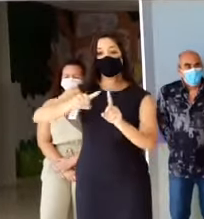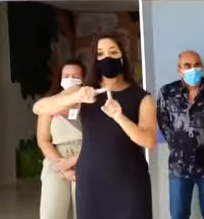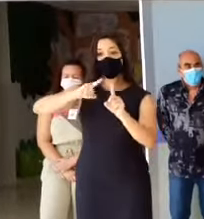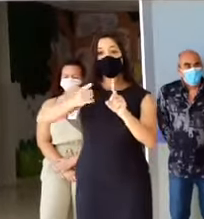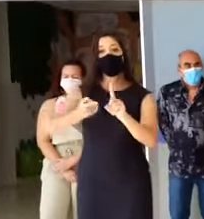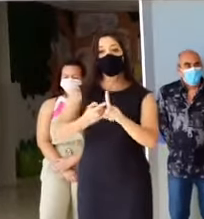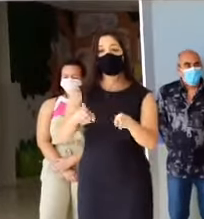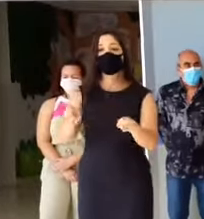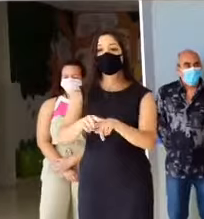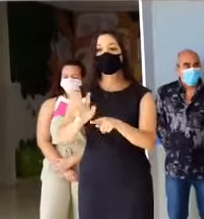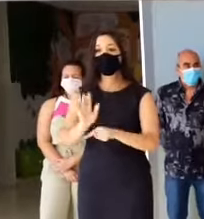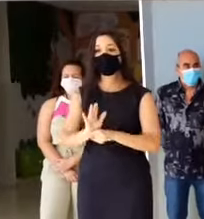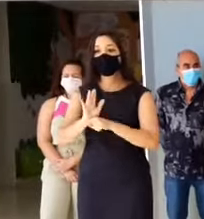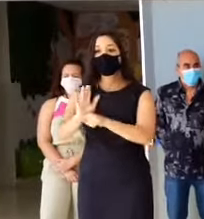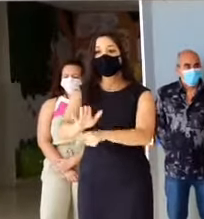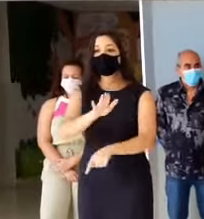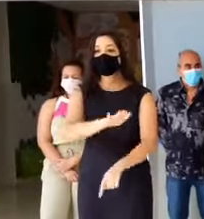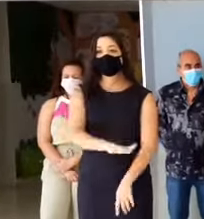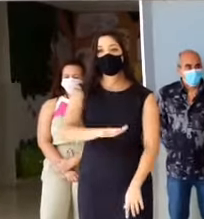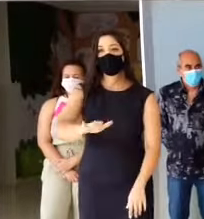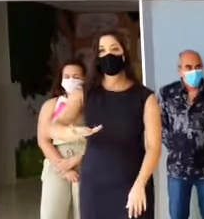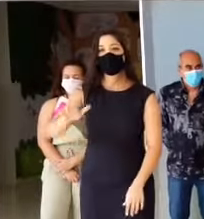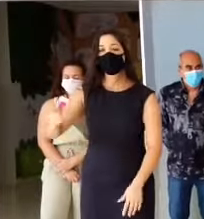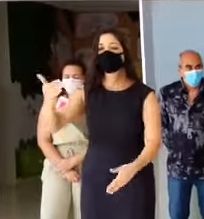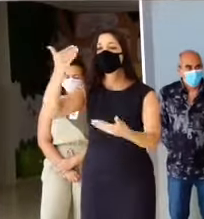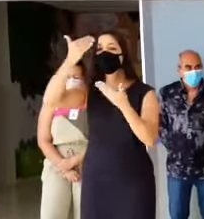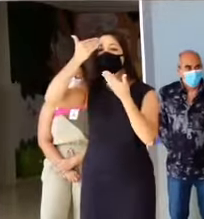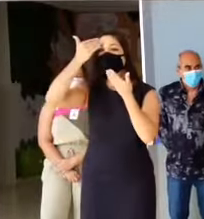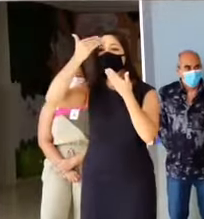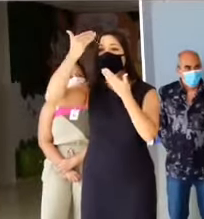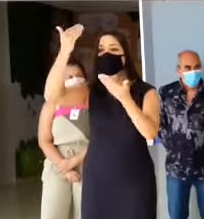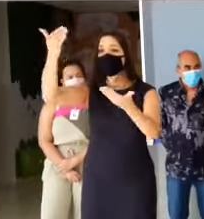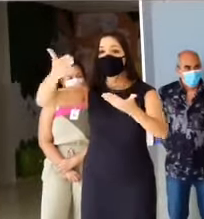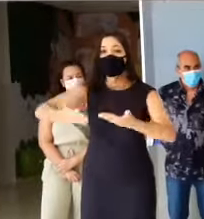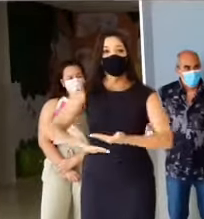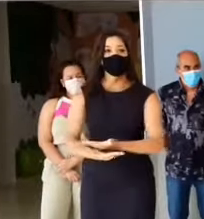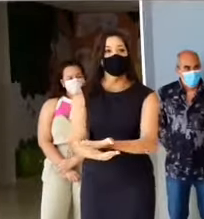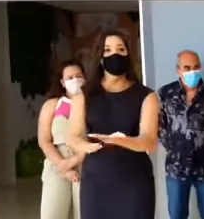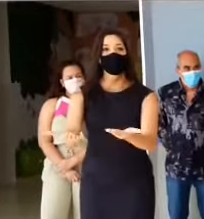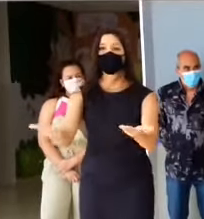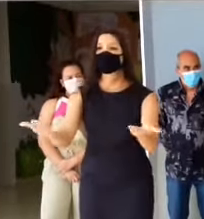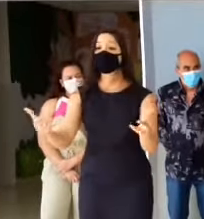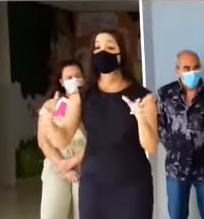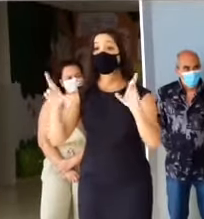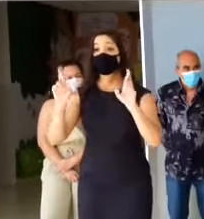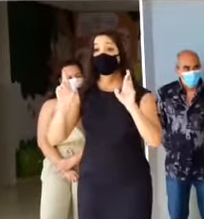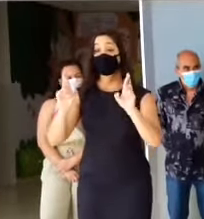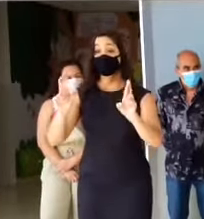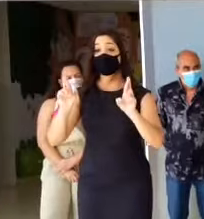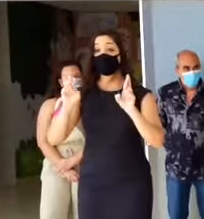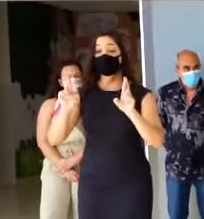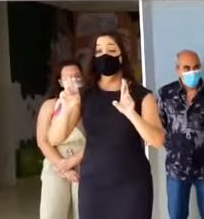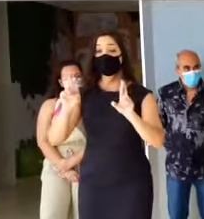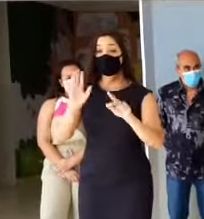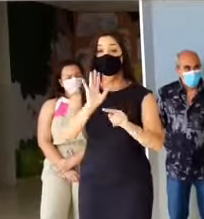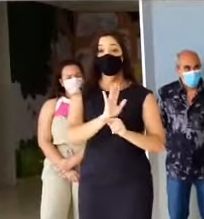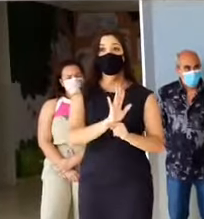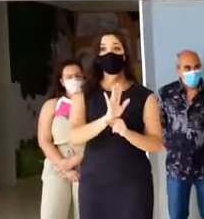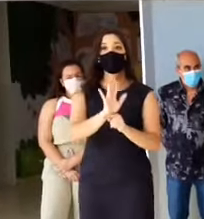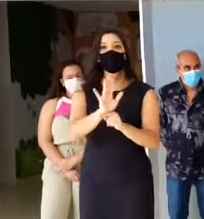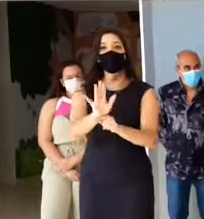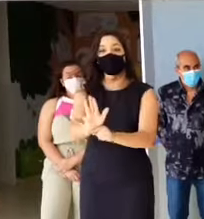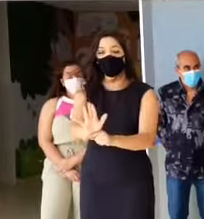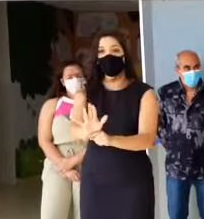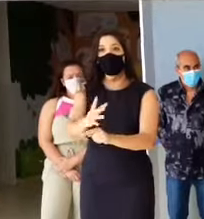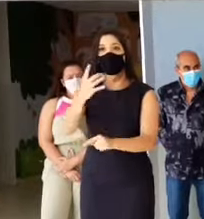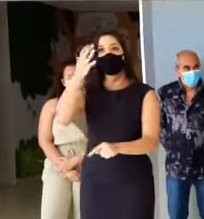e assistência à infância. Agradeço a todos, espero com isso estar contribuindo para que todos tenham